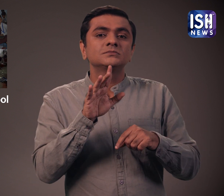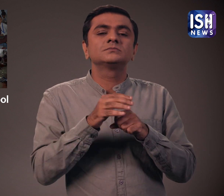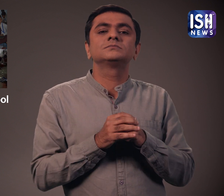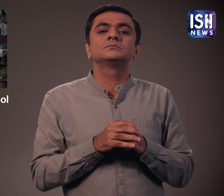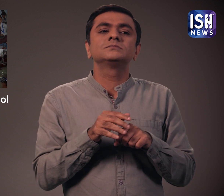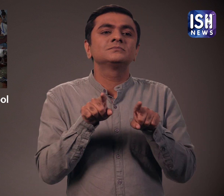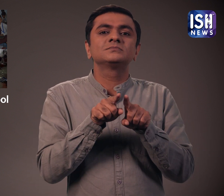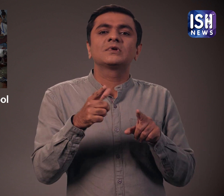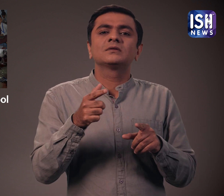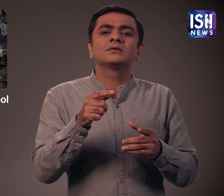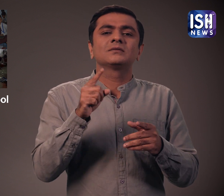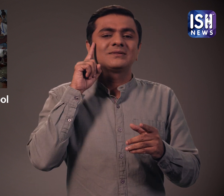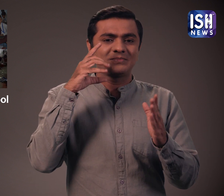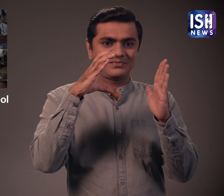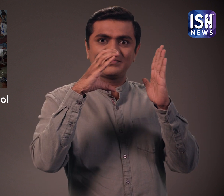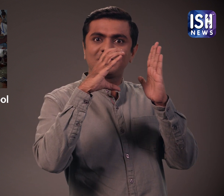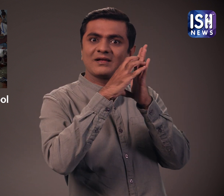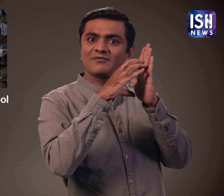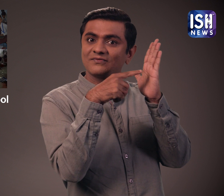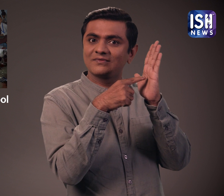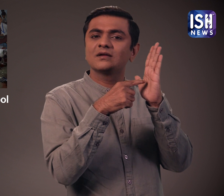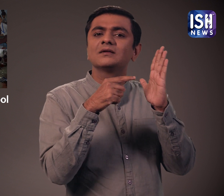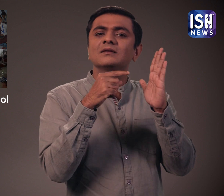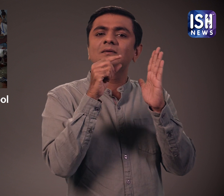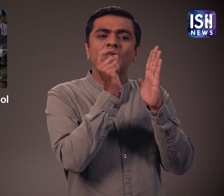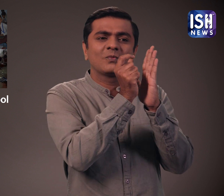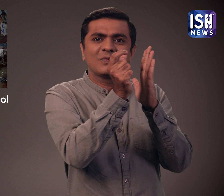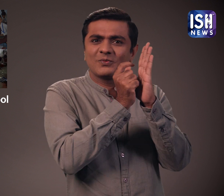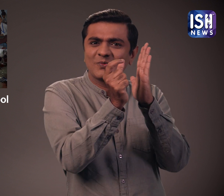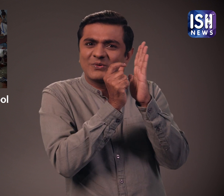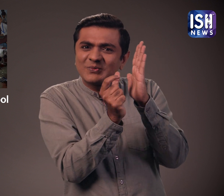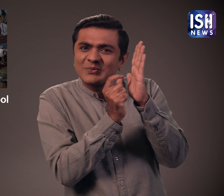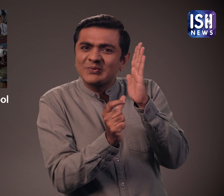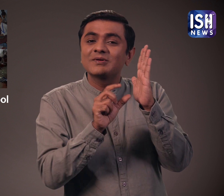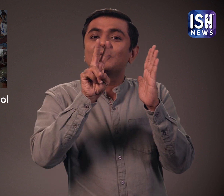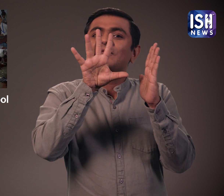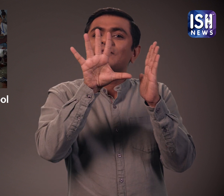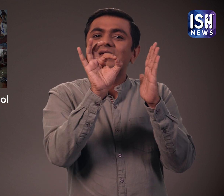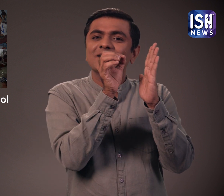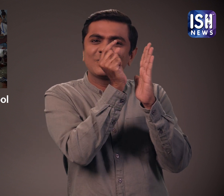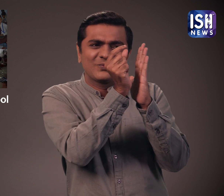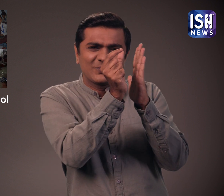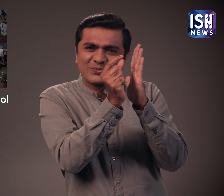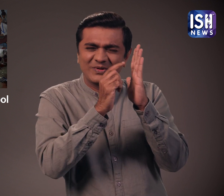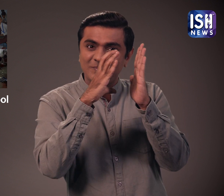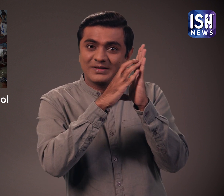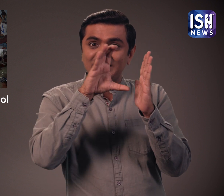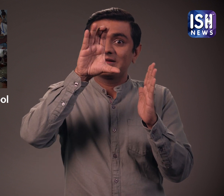ऐसा दावा किया जाता है कि इस स्कूल के चात्र एक मिनिट के अंदर धाई सो शब्दों के टेक्स्ट का